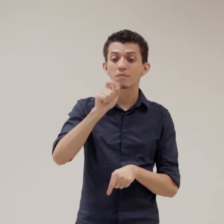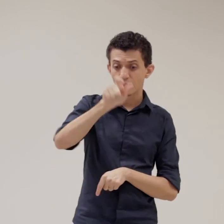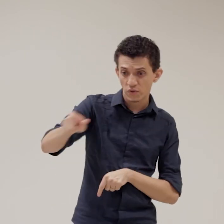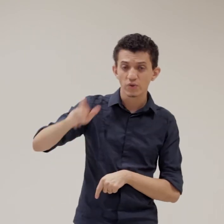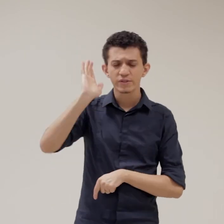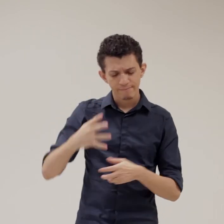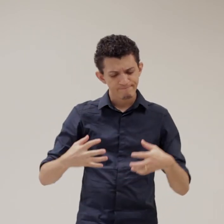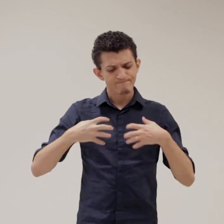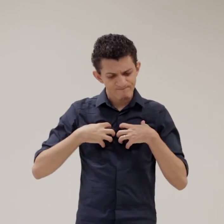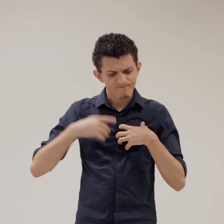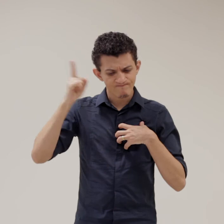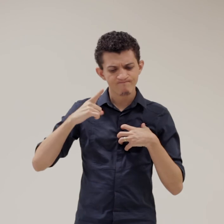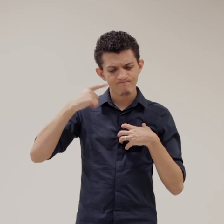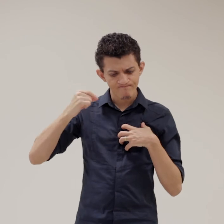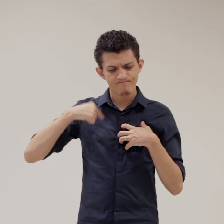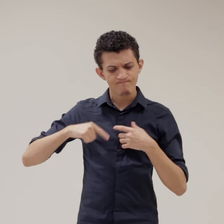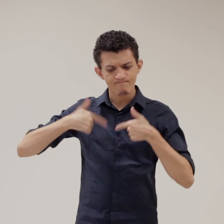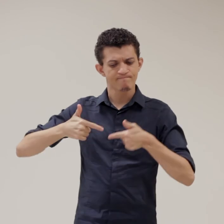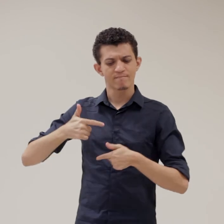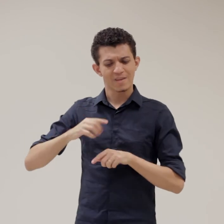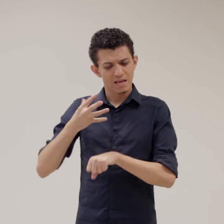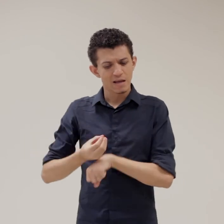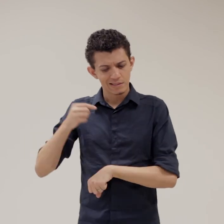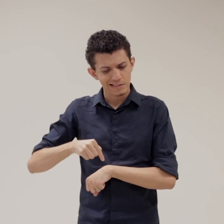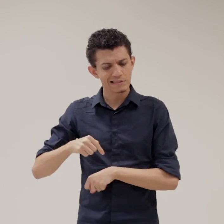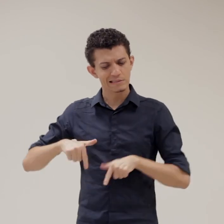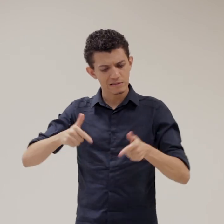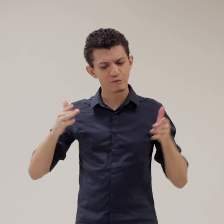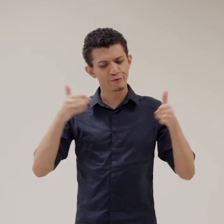outros exemplos. Tudo isso tratando com dignidade, incluindo com